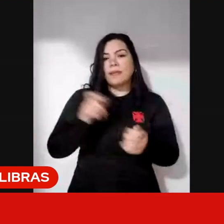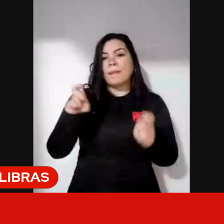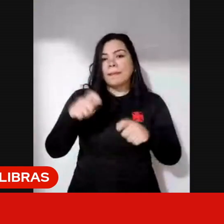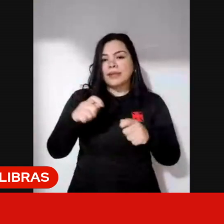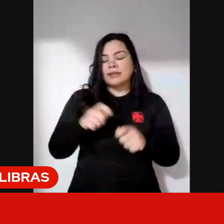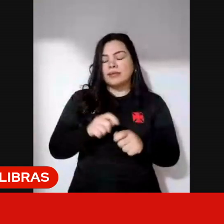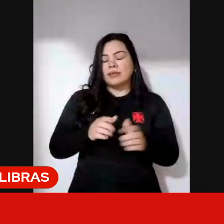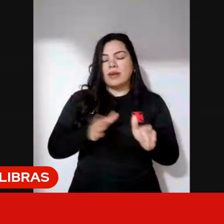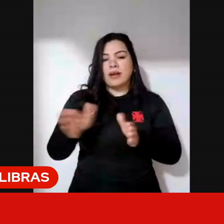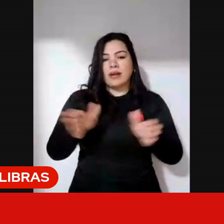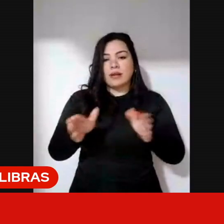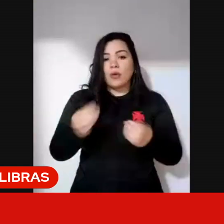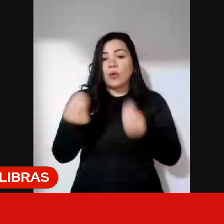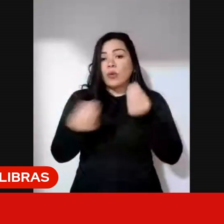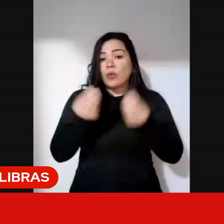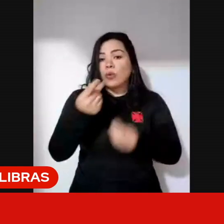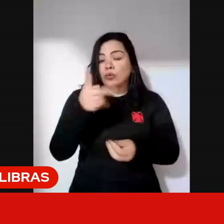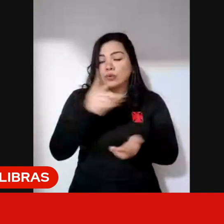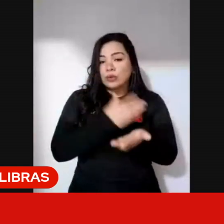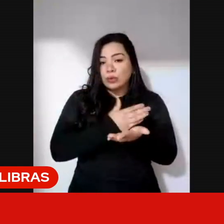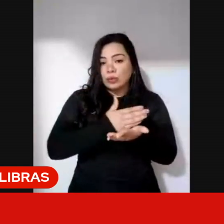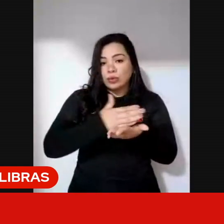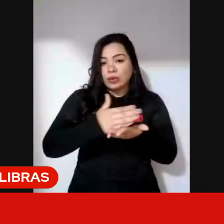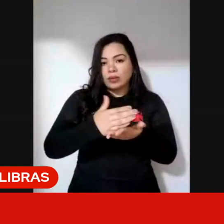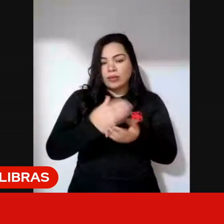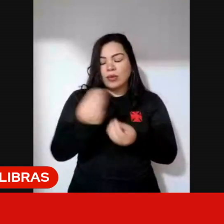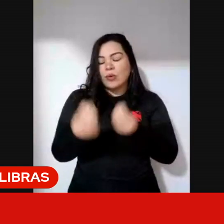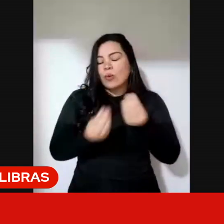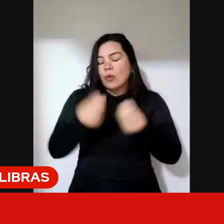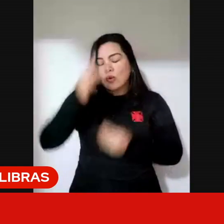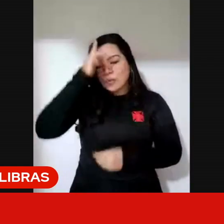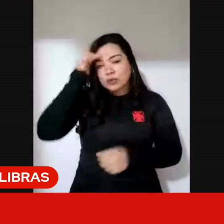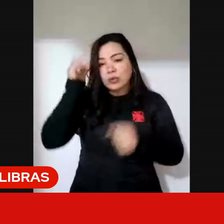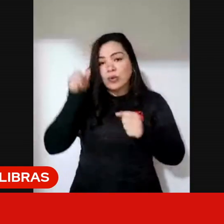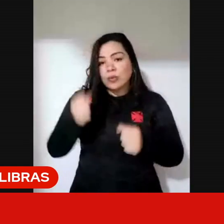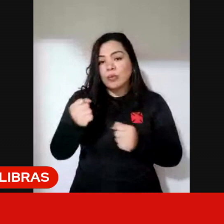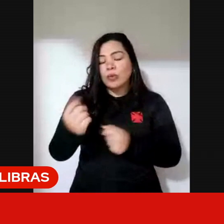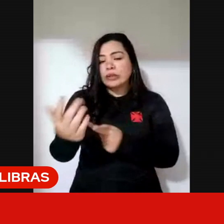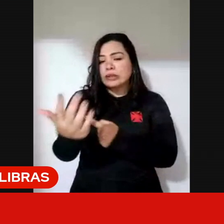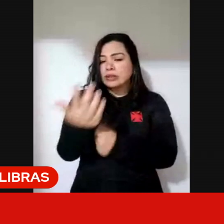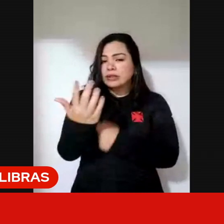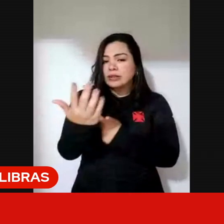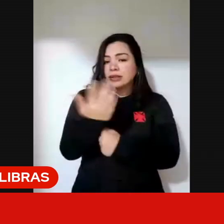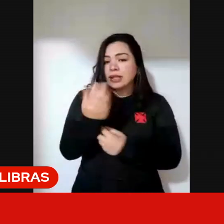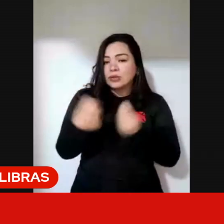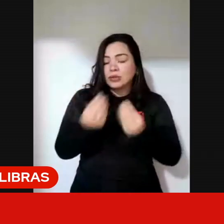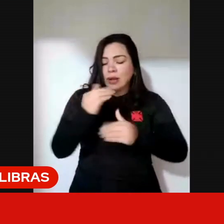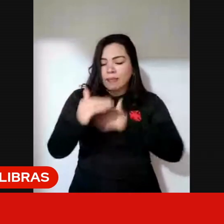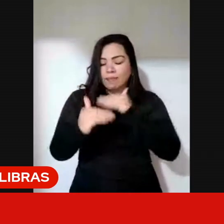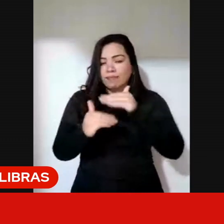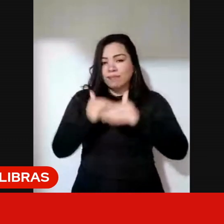é que foi o seu caminho e o que as pessoas podem fazer para se tornarem intérpretes?